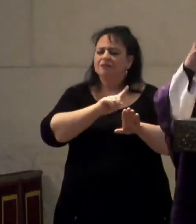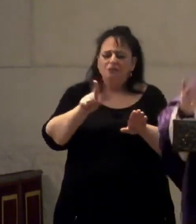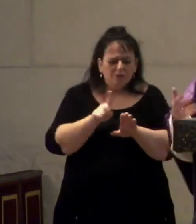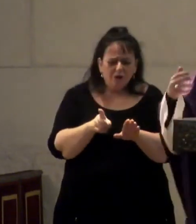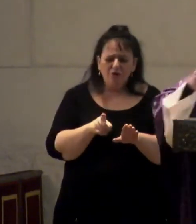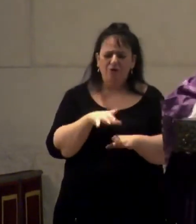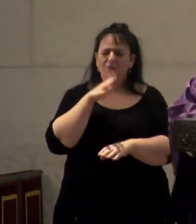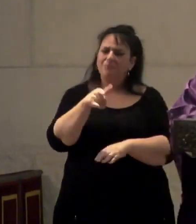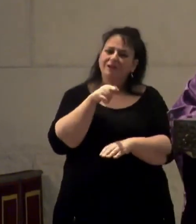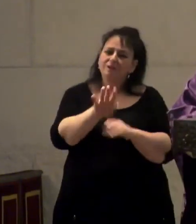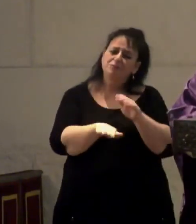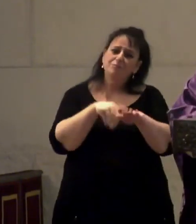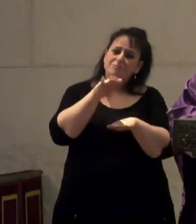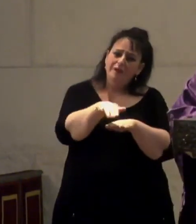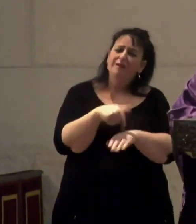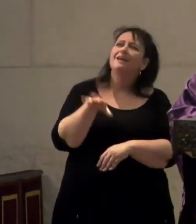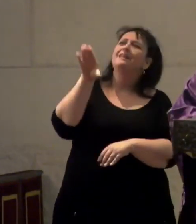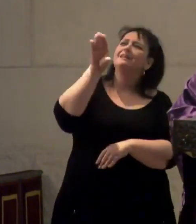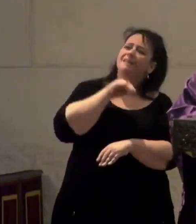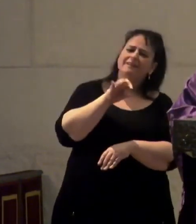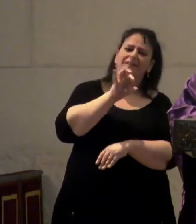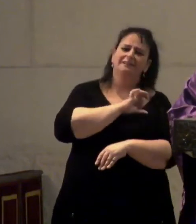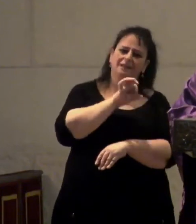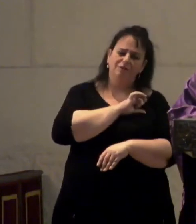se entiende todo lo que el Señor,